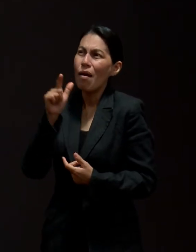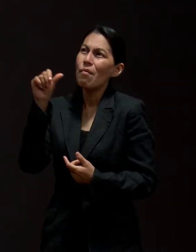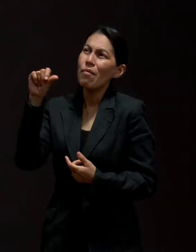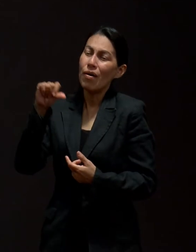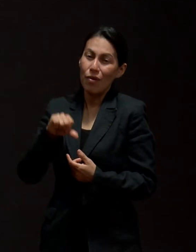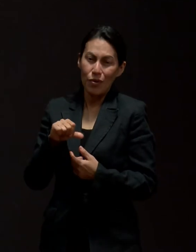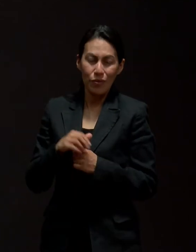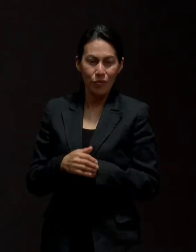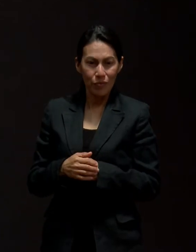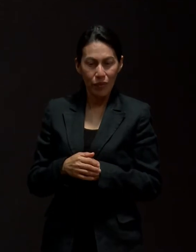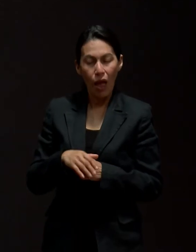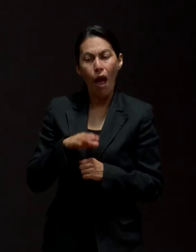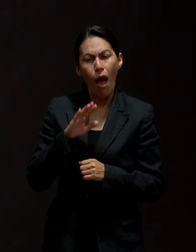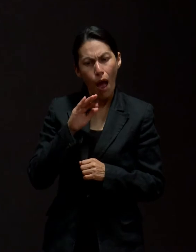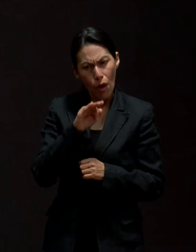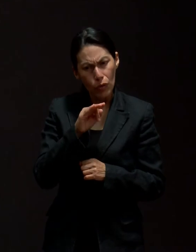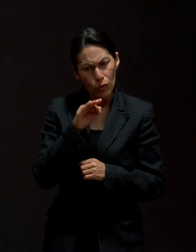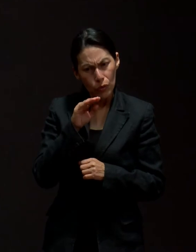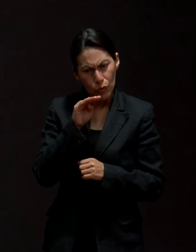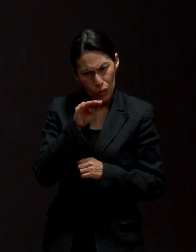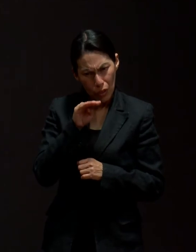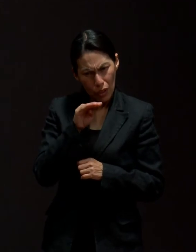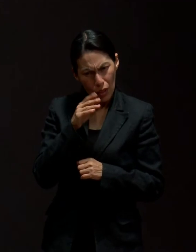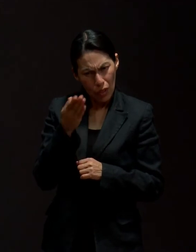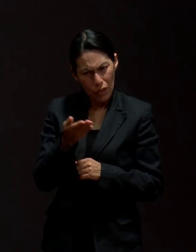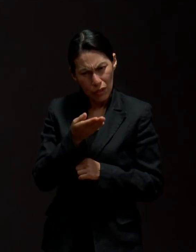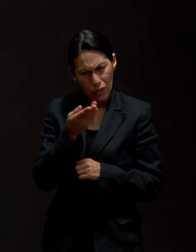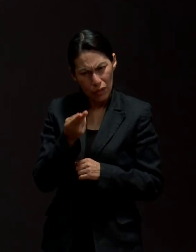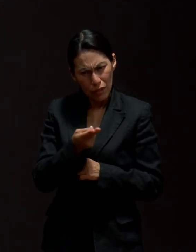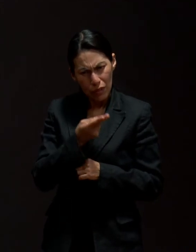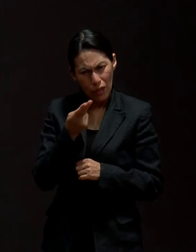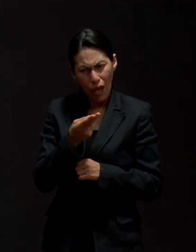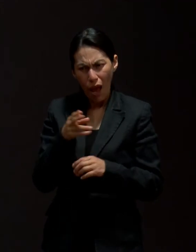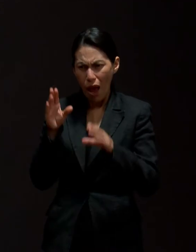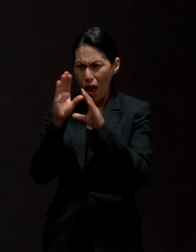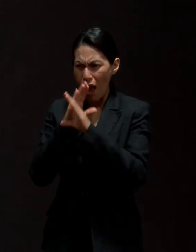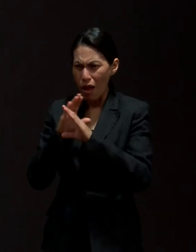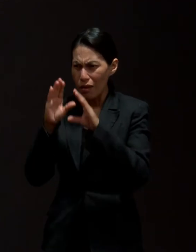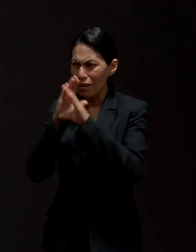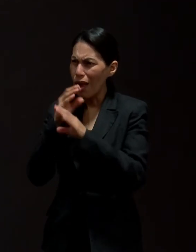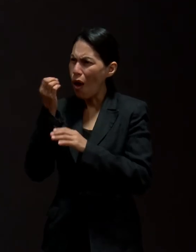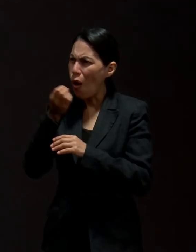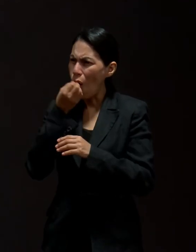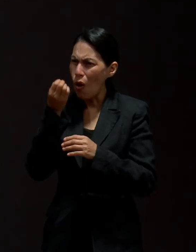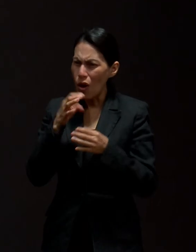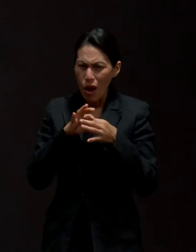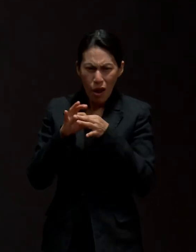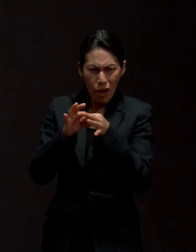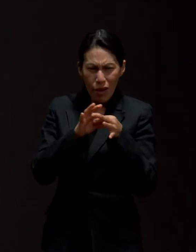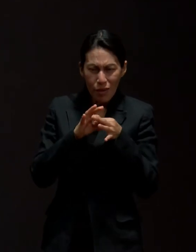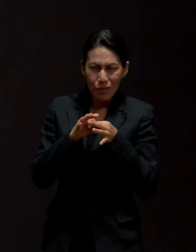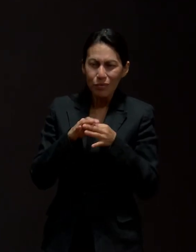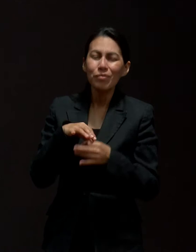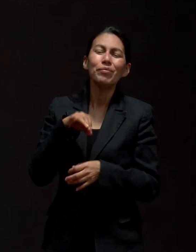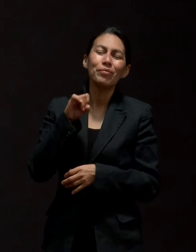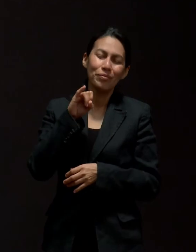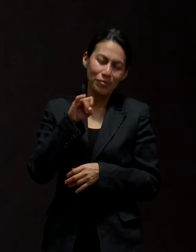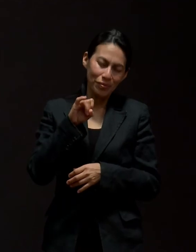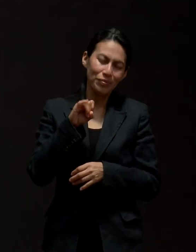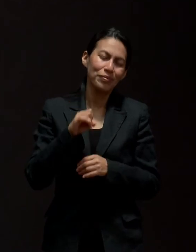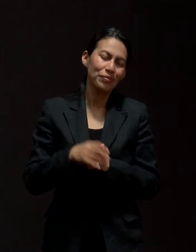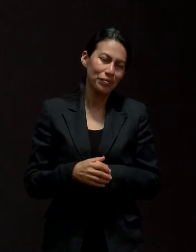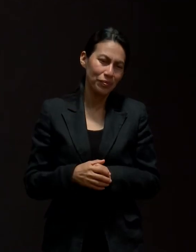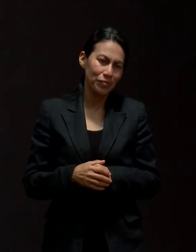cuando vemos la salida del O sea, mezclan sus alabanzas con sus oraciones, porque realmente, como tú